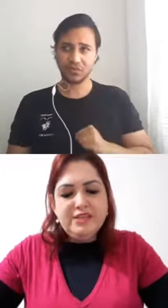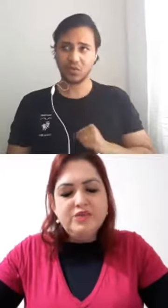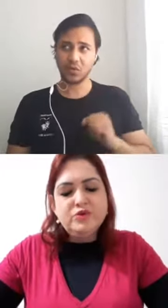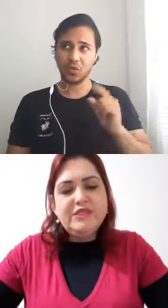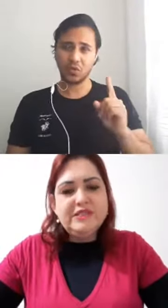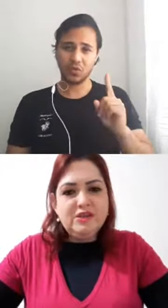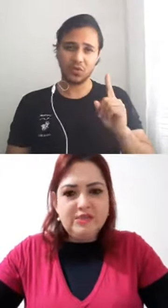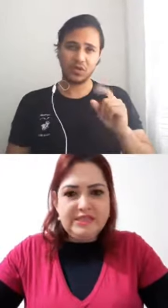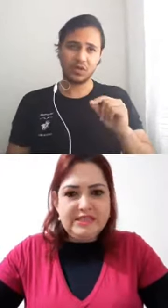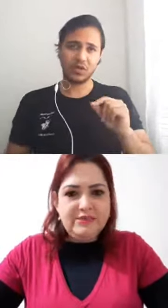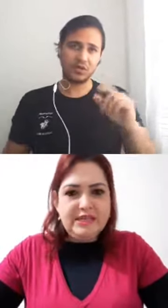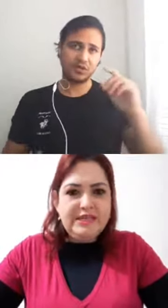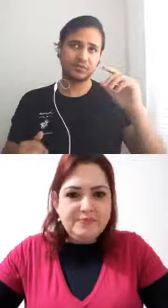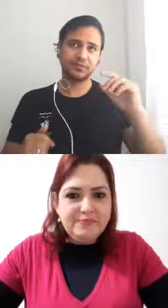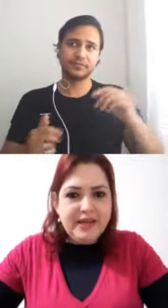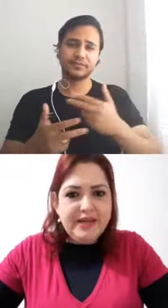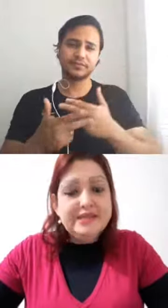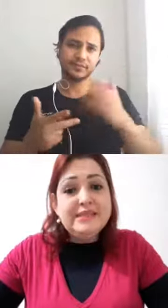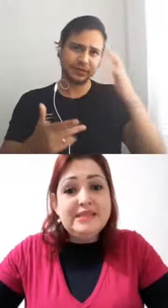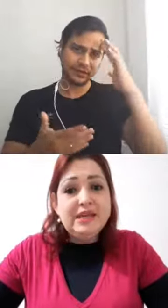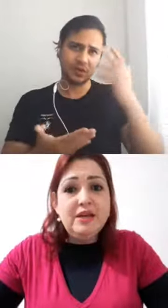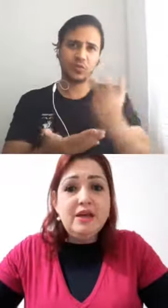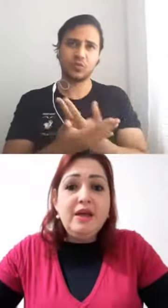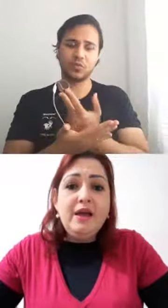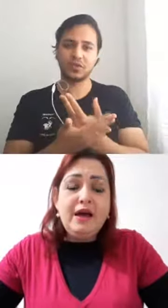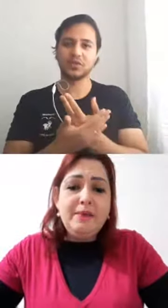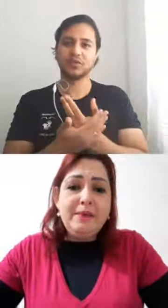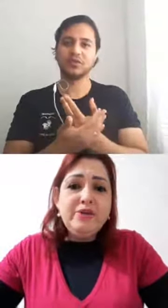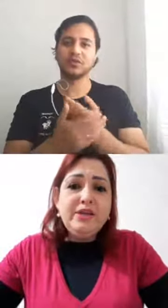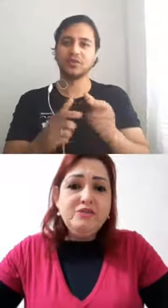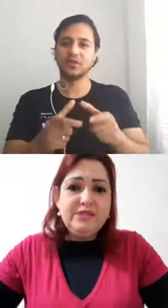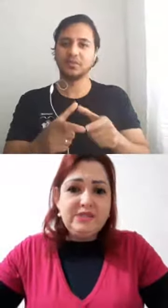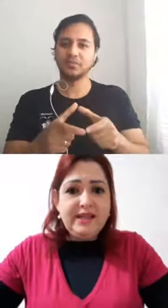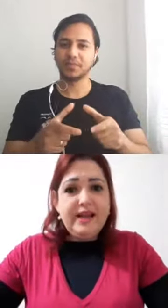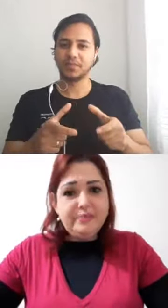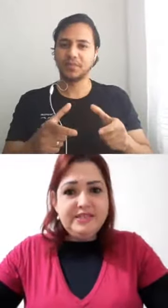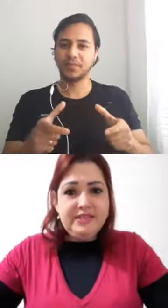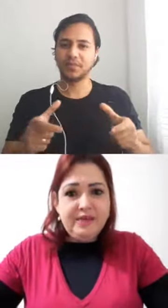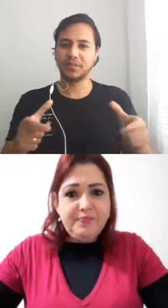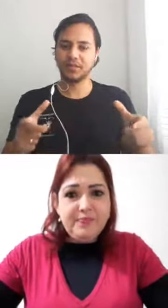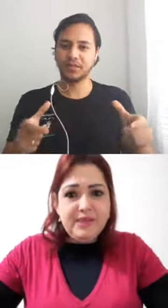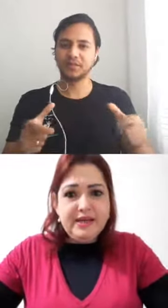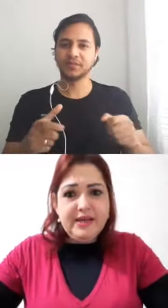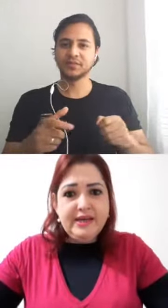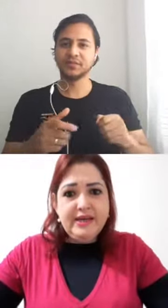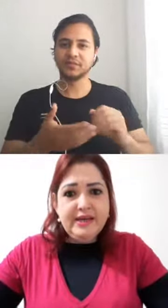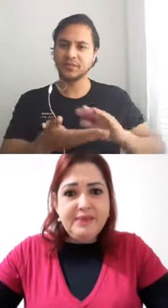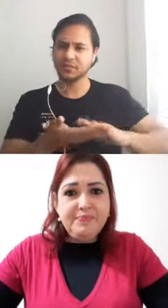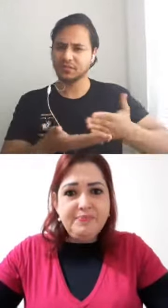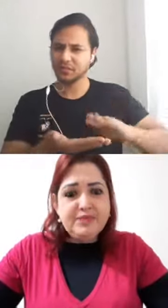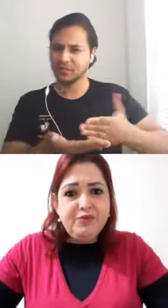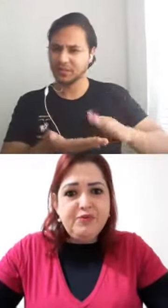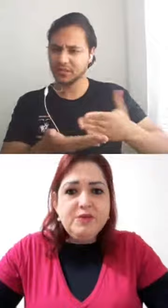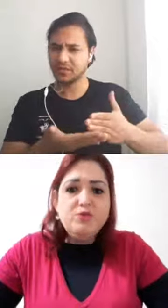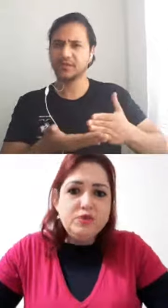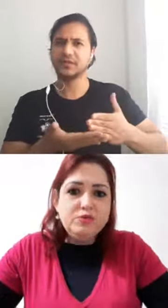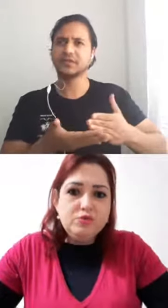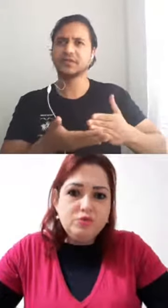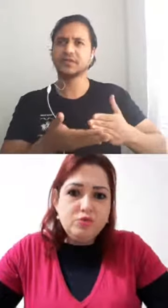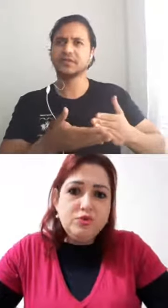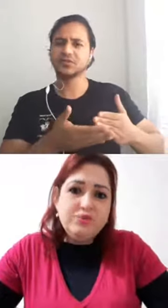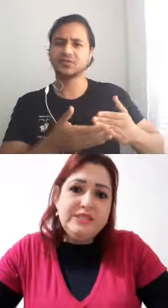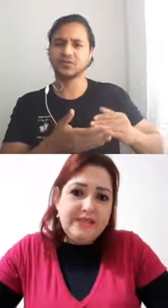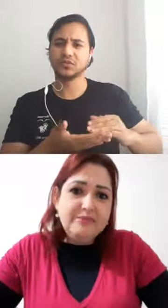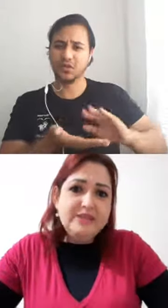uma das coisas que aconteceu aí é que, assim, a maioria dos intérpretes, né, essa profissão,